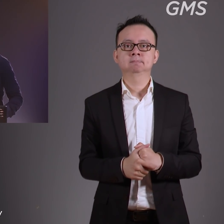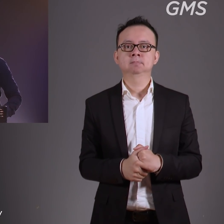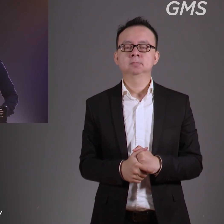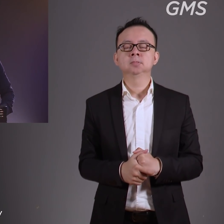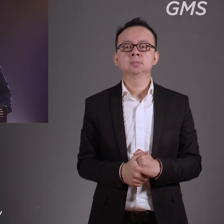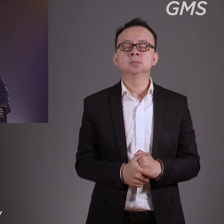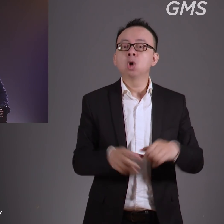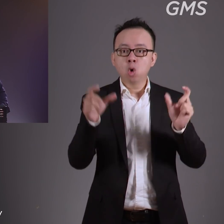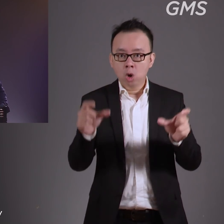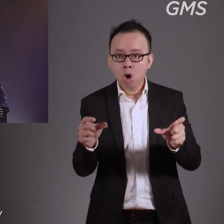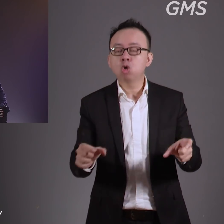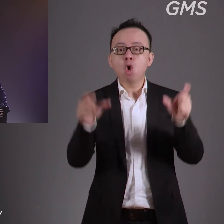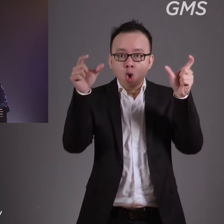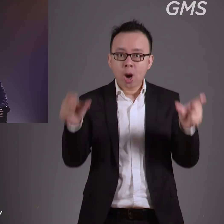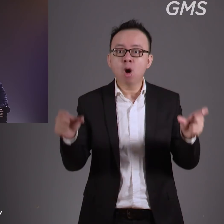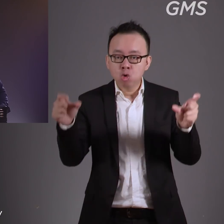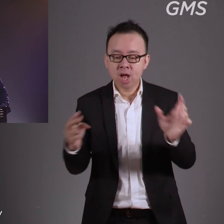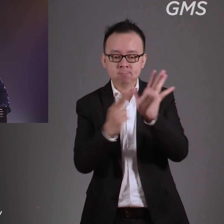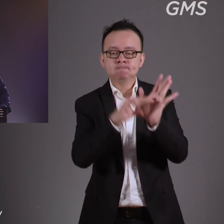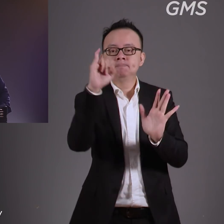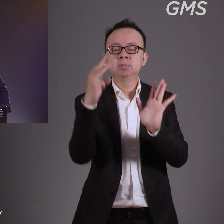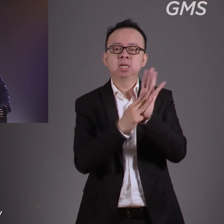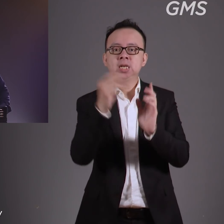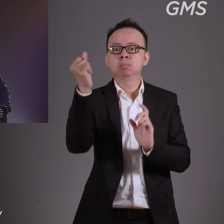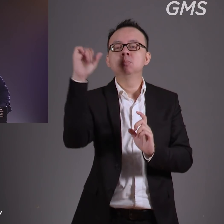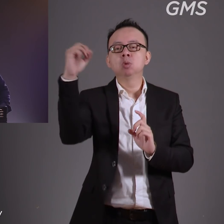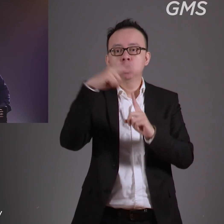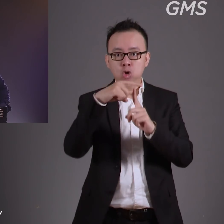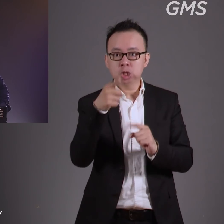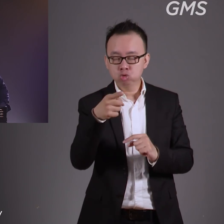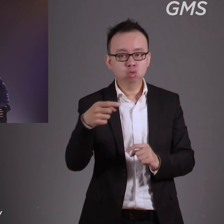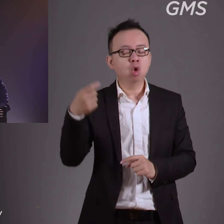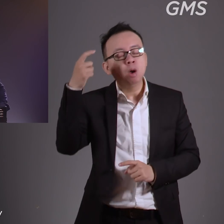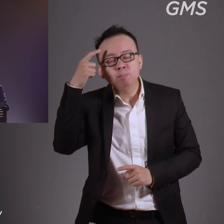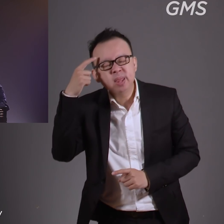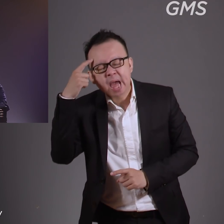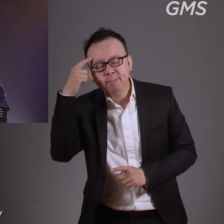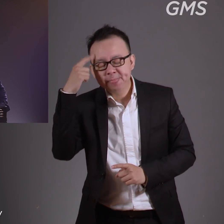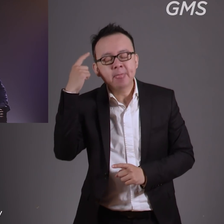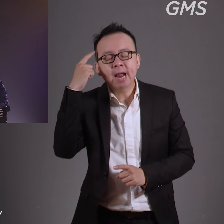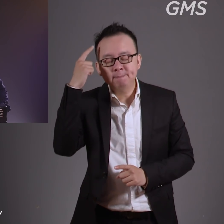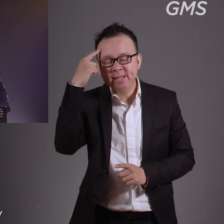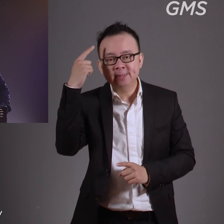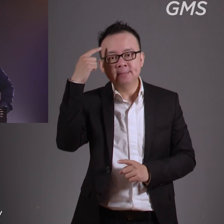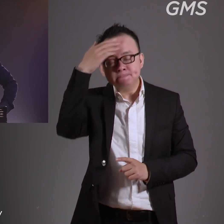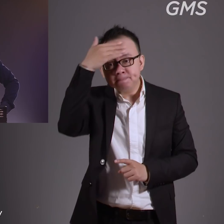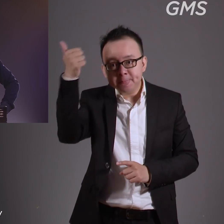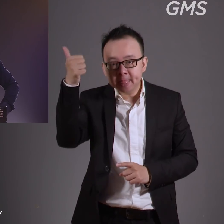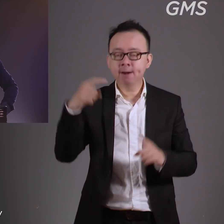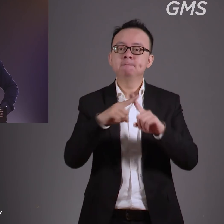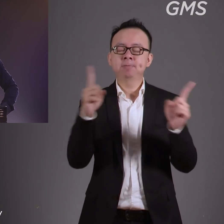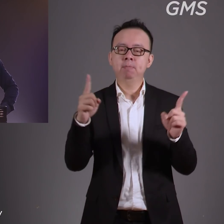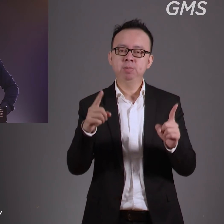Orang-orang yang punya intelligence. Tapi intelijen mereka, kepandaian mereka tidak dipakai untuk memuliakan Tuhan. Selain untuk